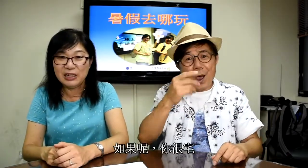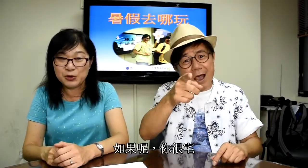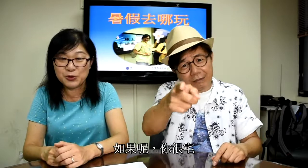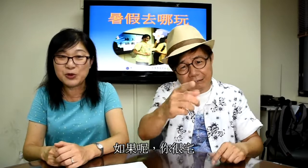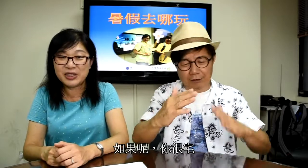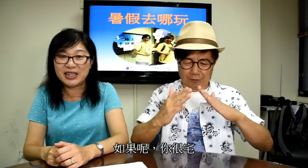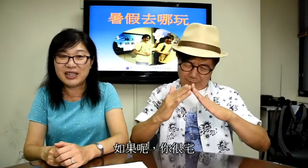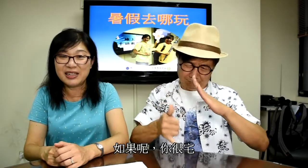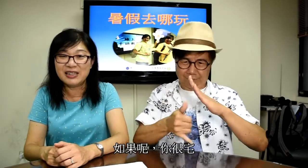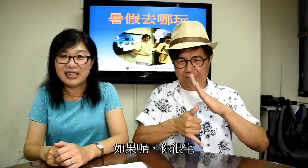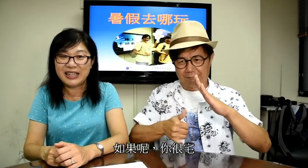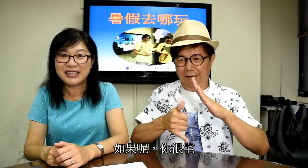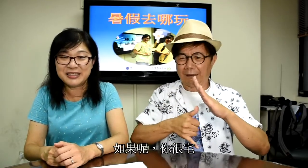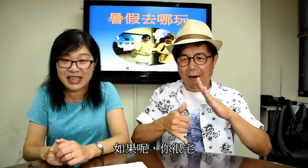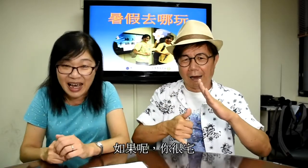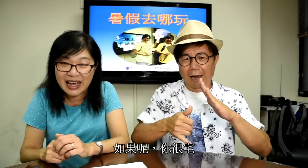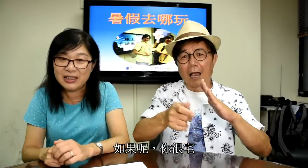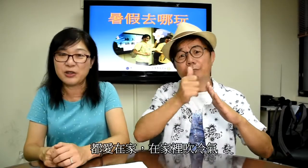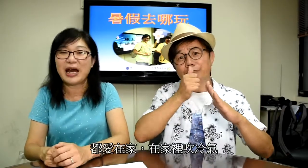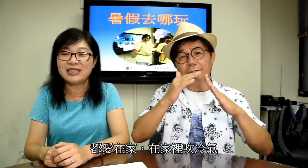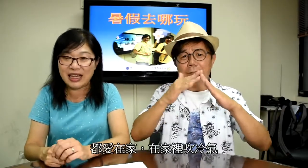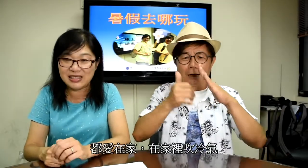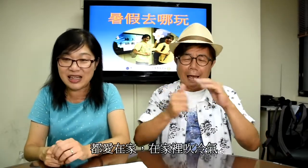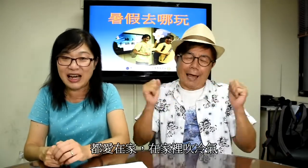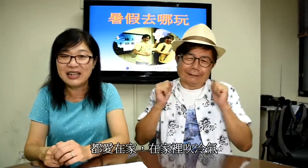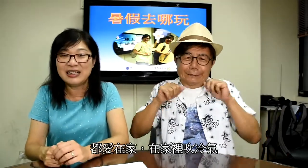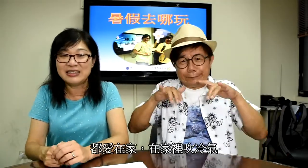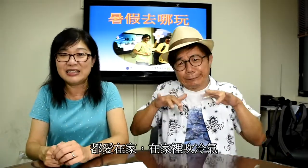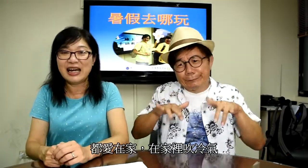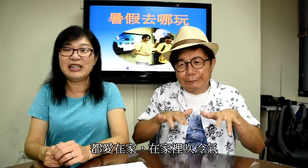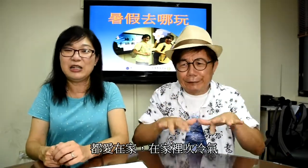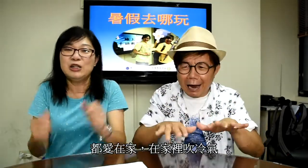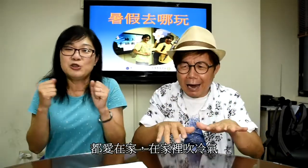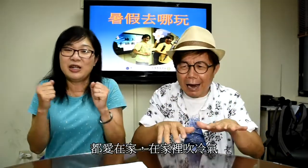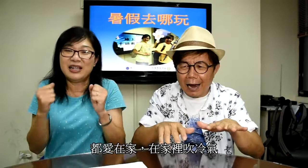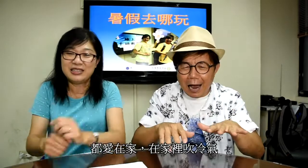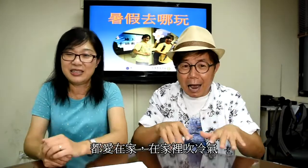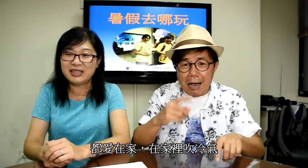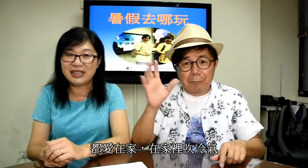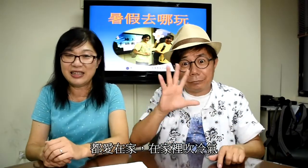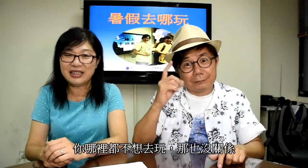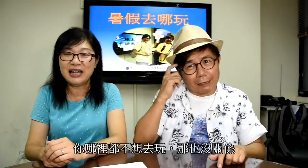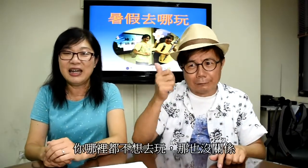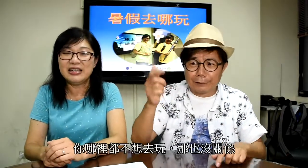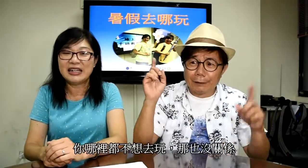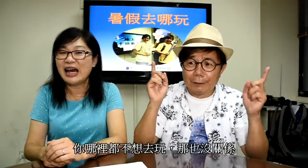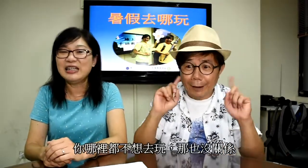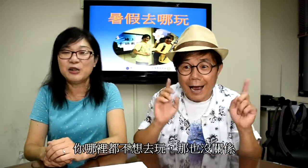如果呢，你很宅，都爱在家里吹冷气，你哪里都不